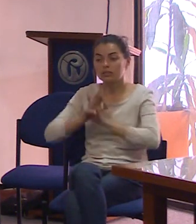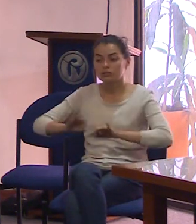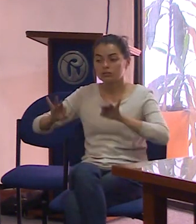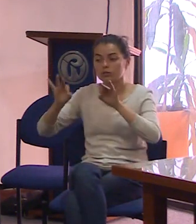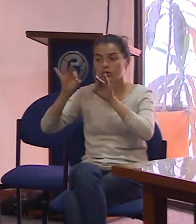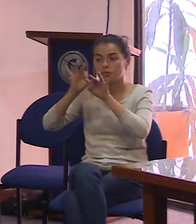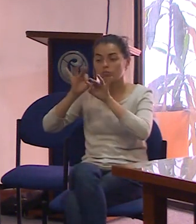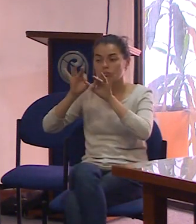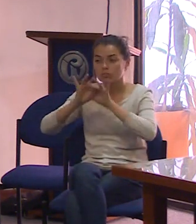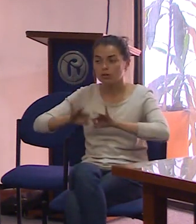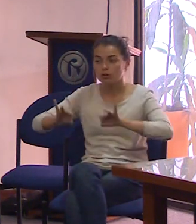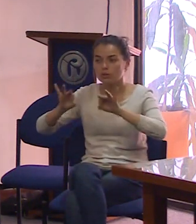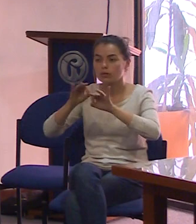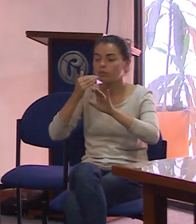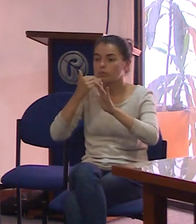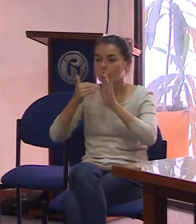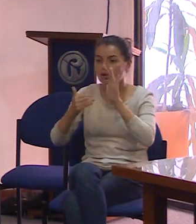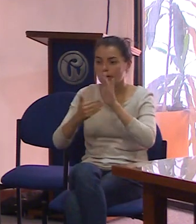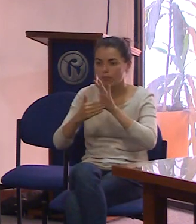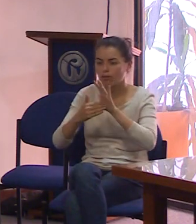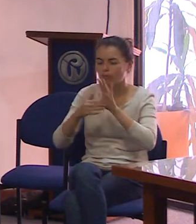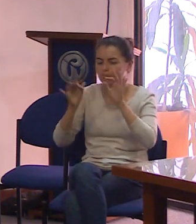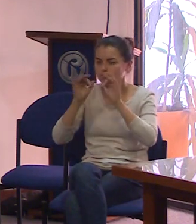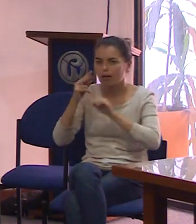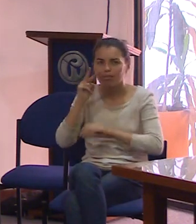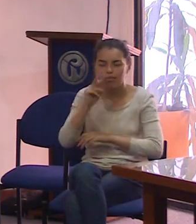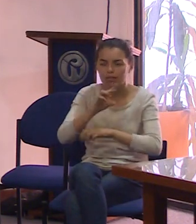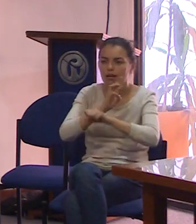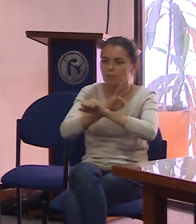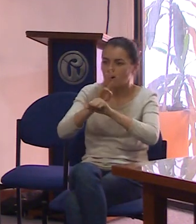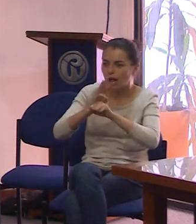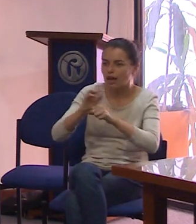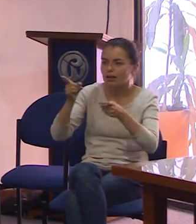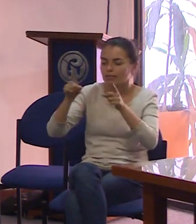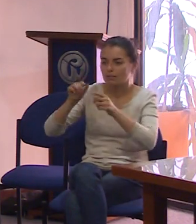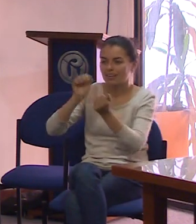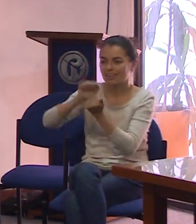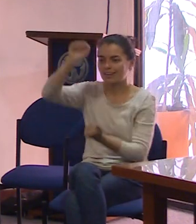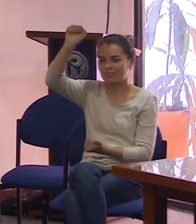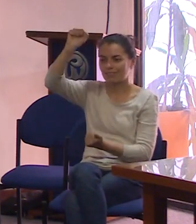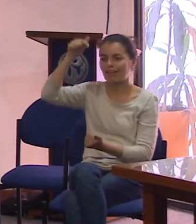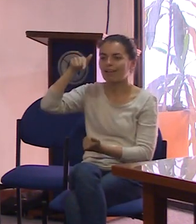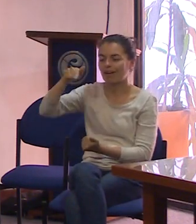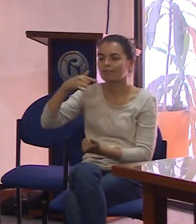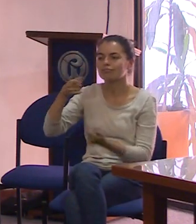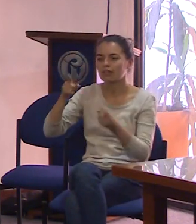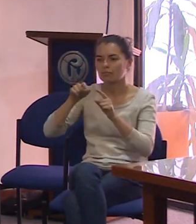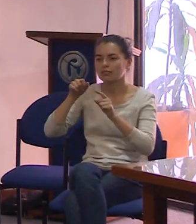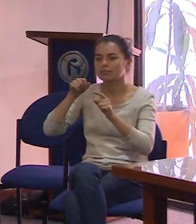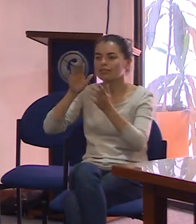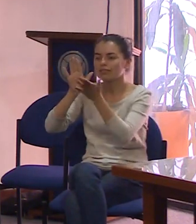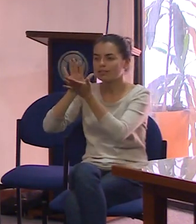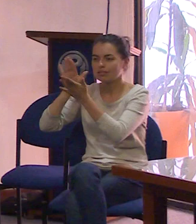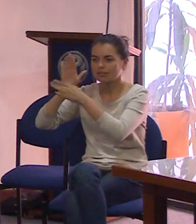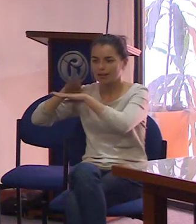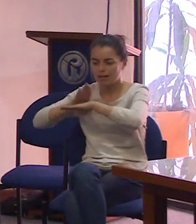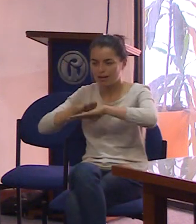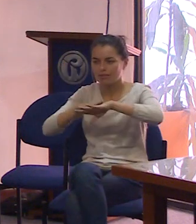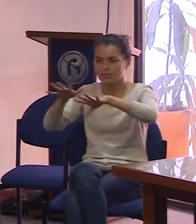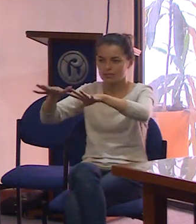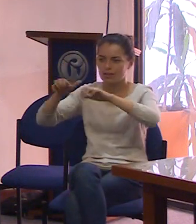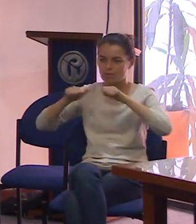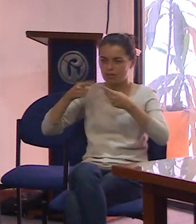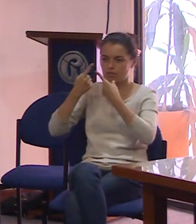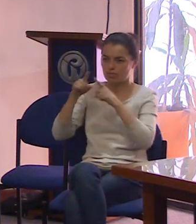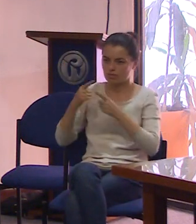con carteleras, con la página, porque los grupos hacemos convocatorias, cátedra ambiental,